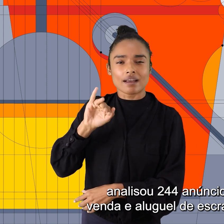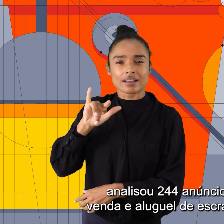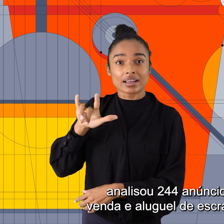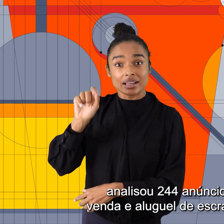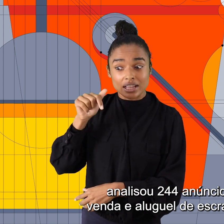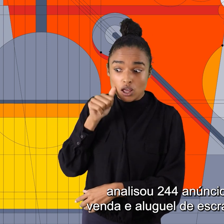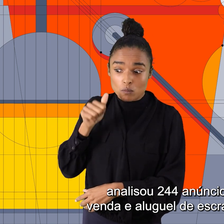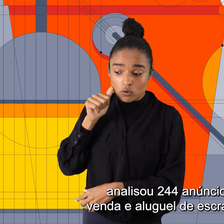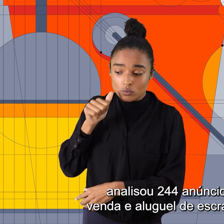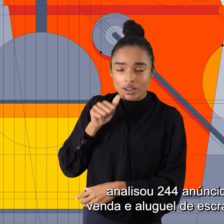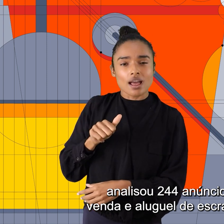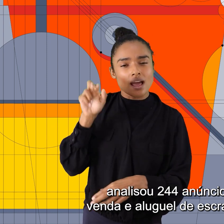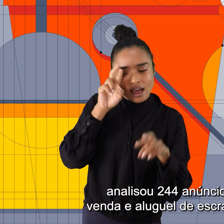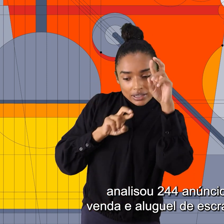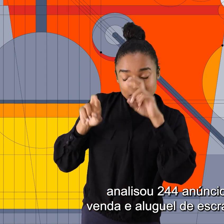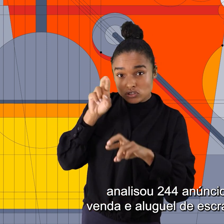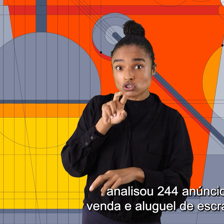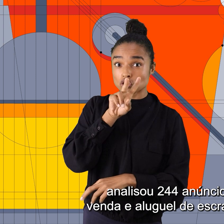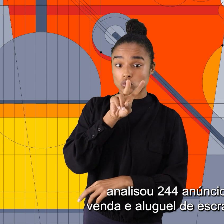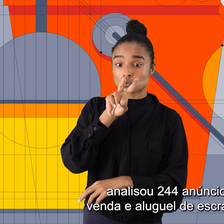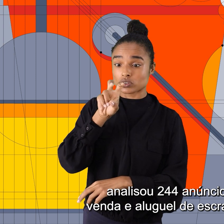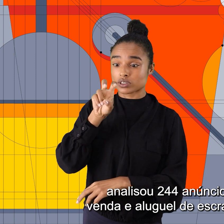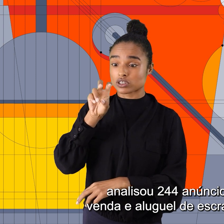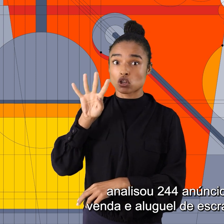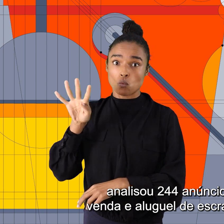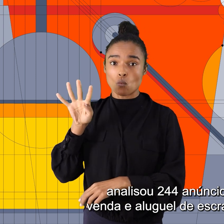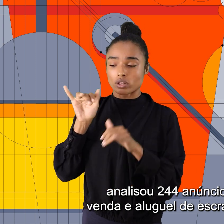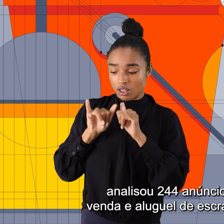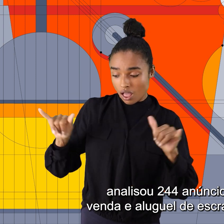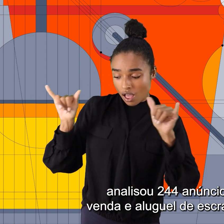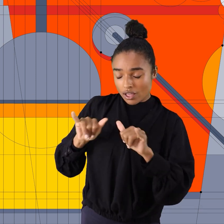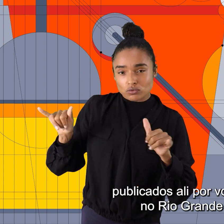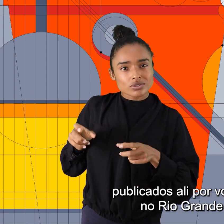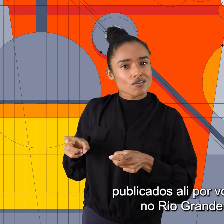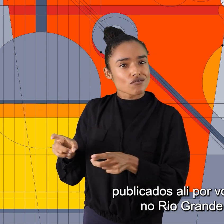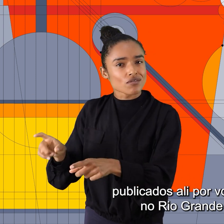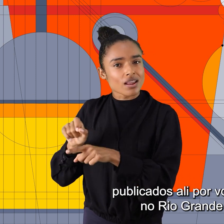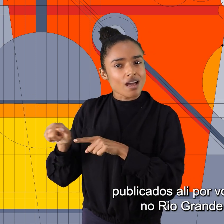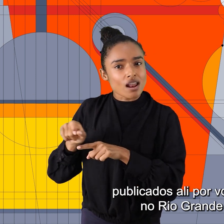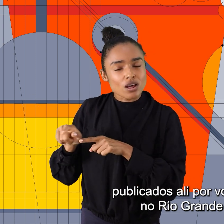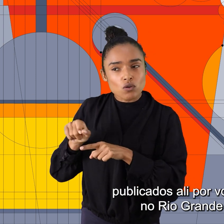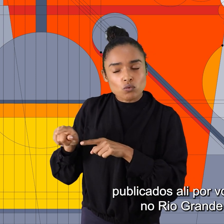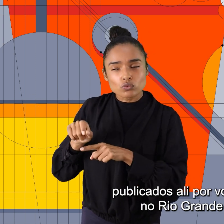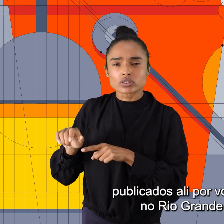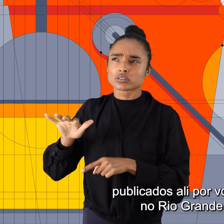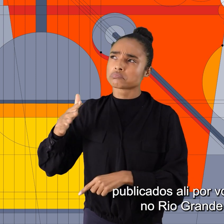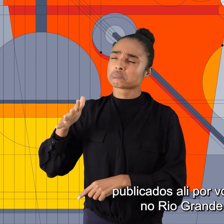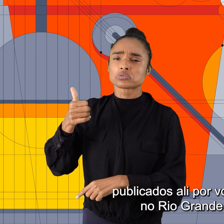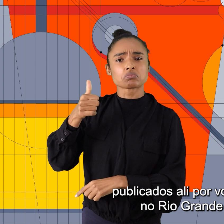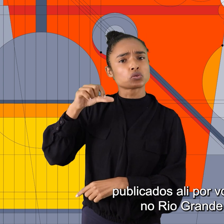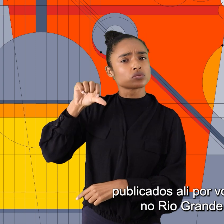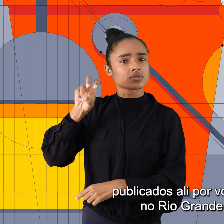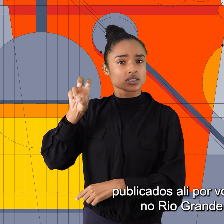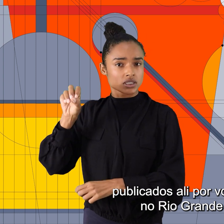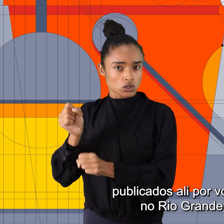244 anúncios de compra, venda e aluguel de escravizados homens publicados ali por volta de